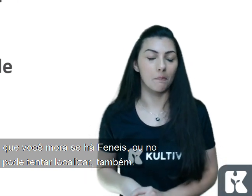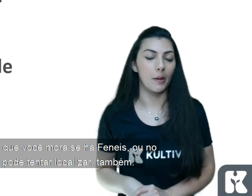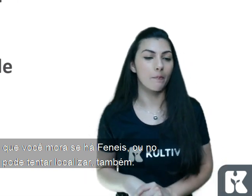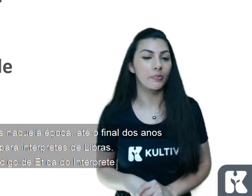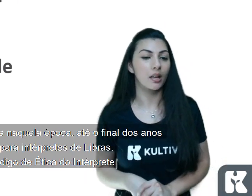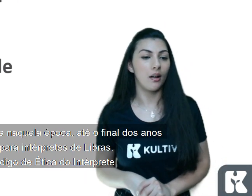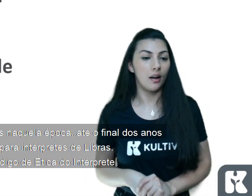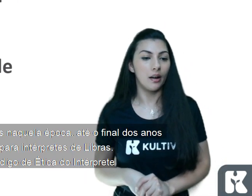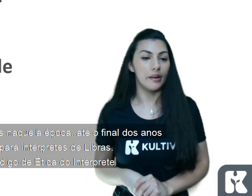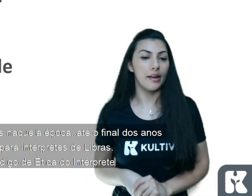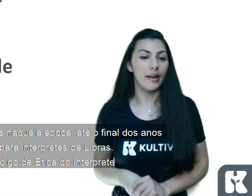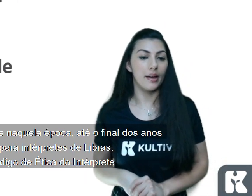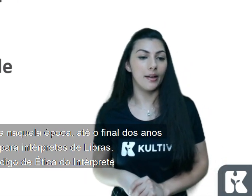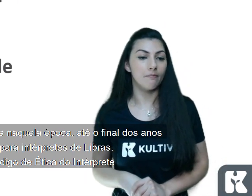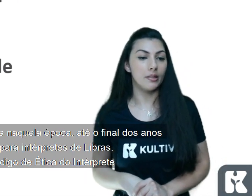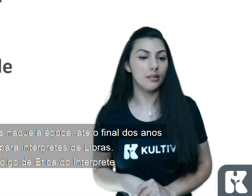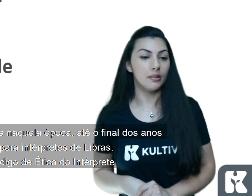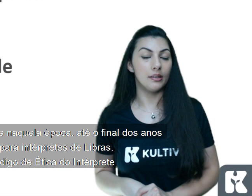localizar também.